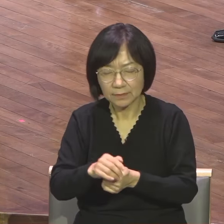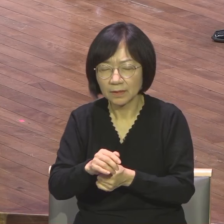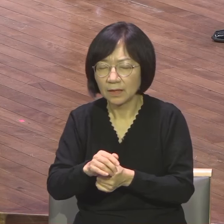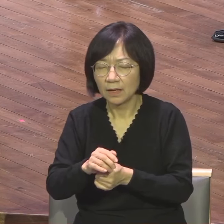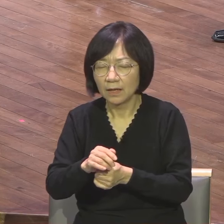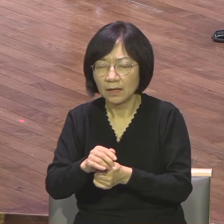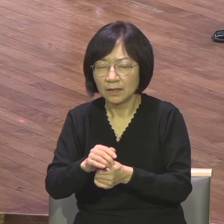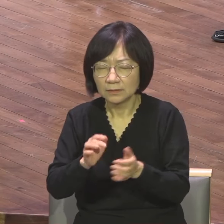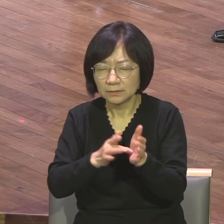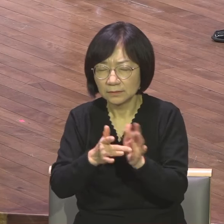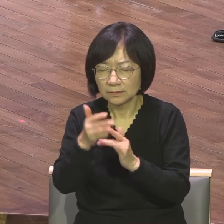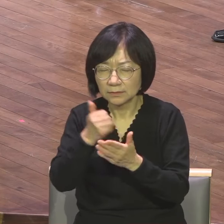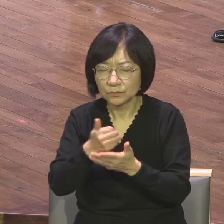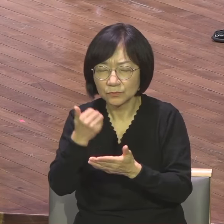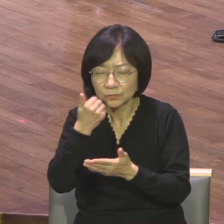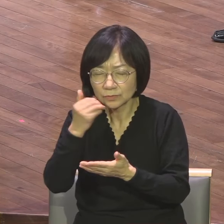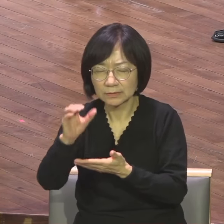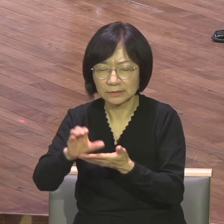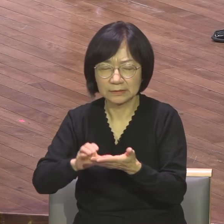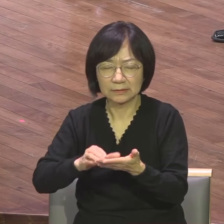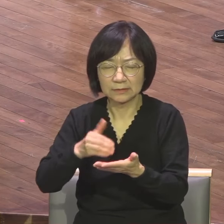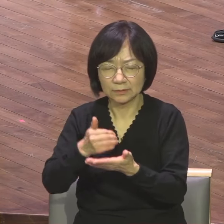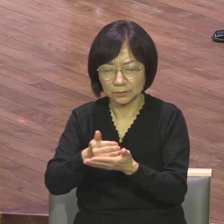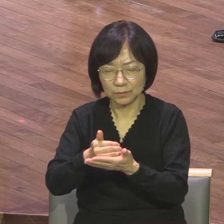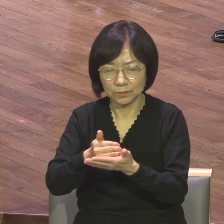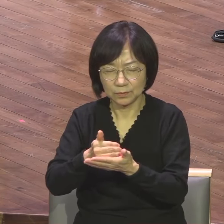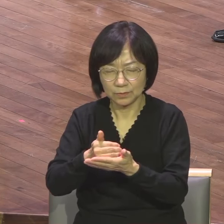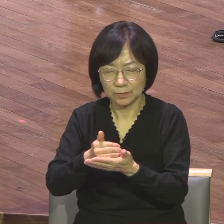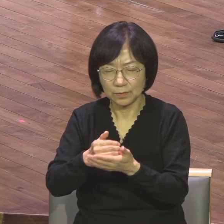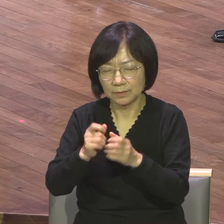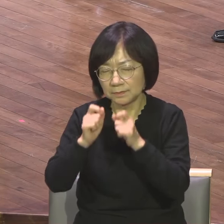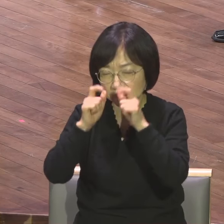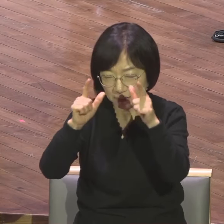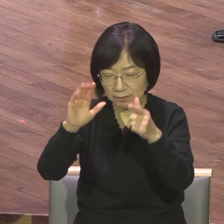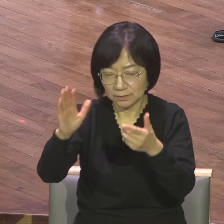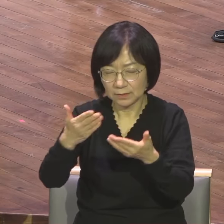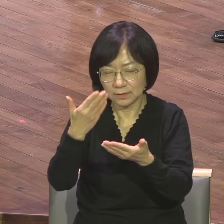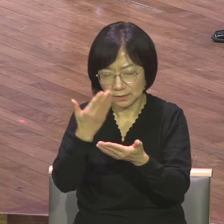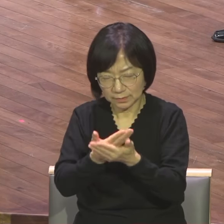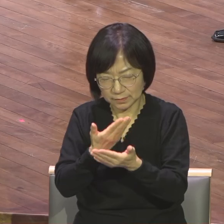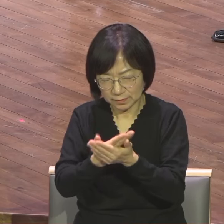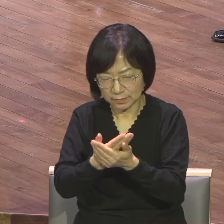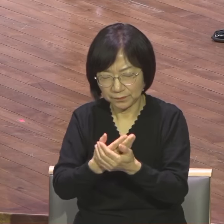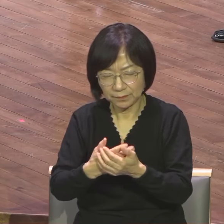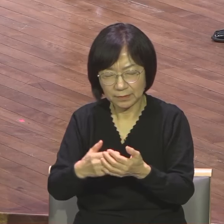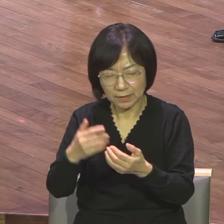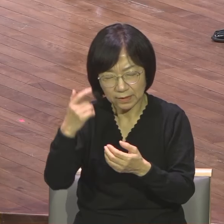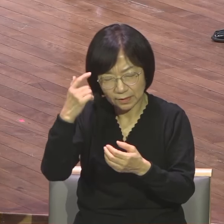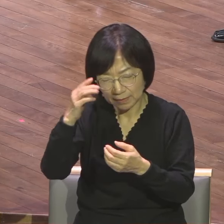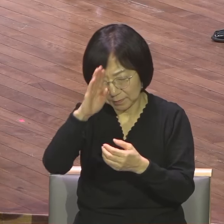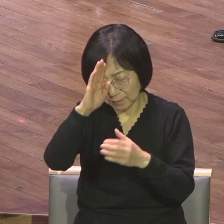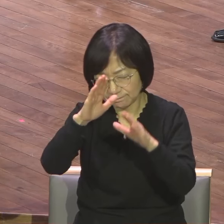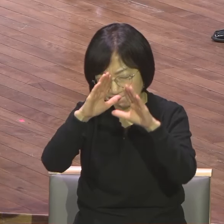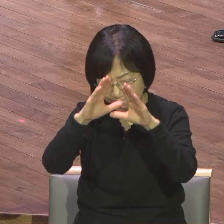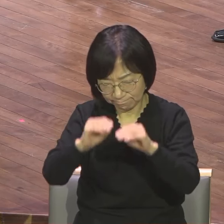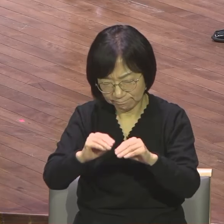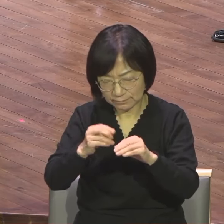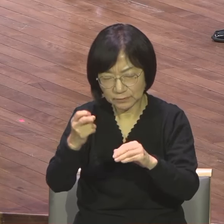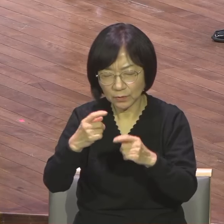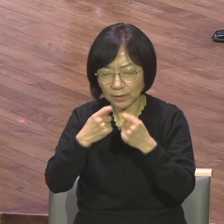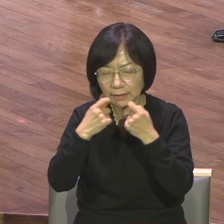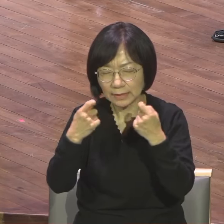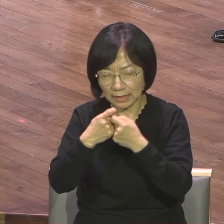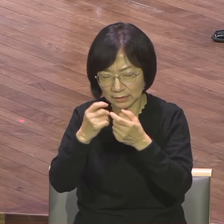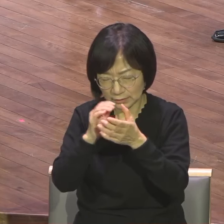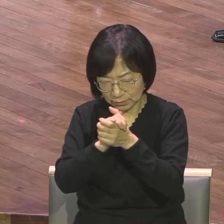깨닫고 영적 도파민이 흘러넘쳐서 장막터를 넓히는 이들 되게 하여 주시옵소서. 개인과 가정의 기도 제목을